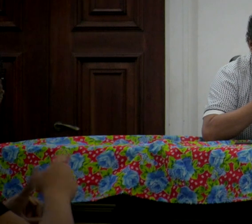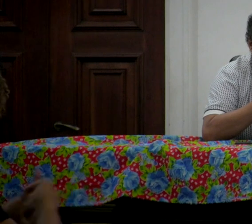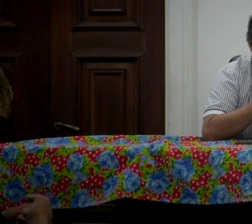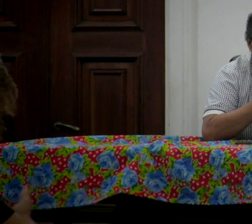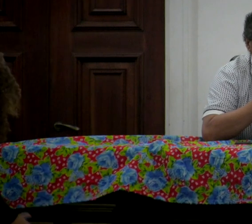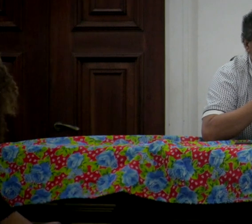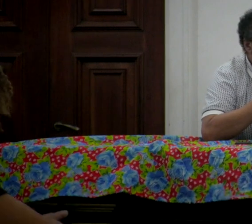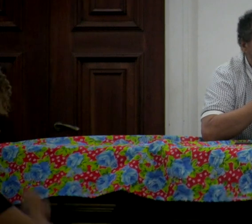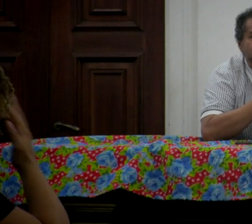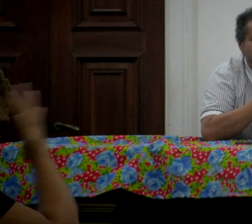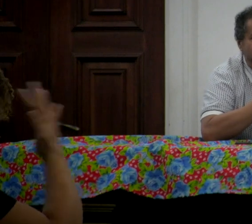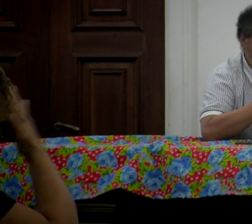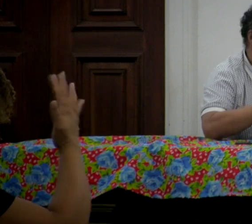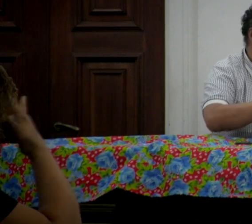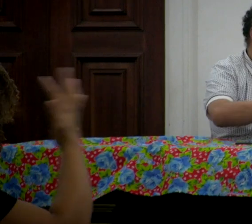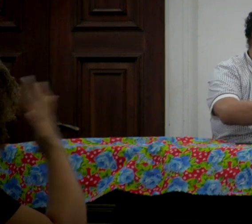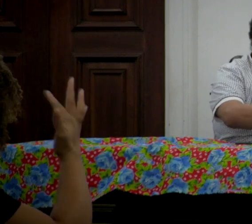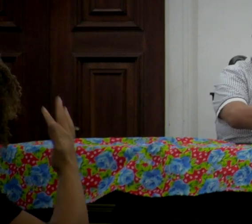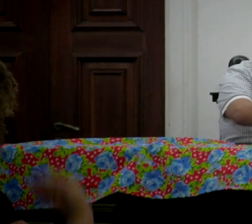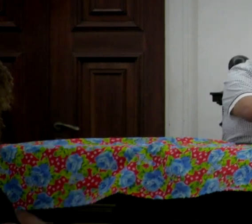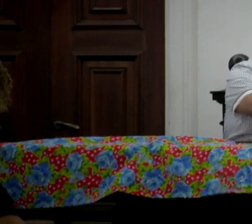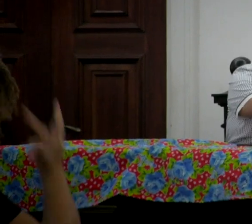mismos nos han impuesto eso. Muchas gracias.